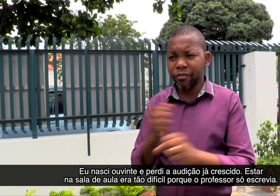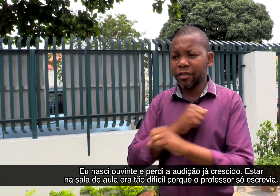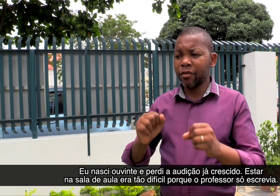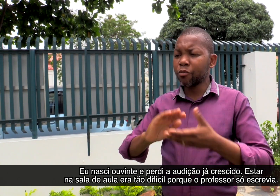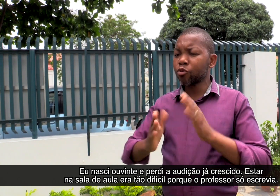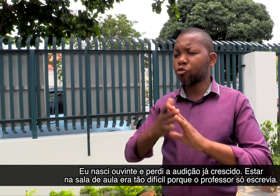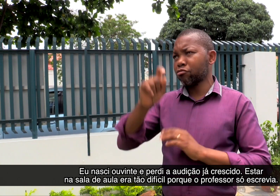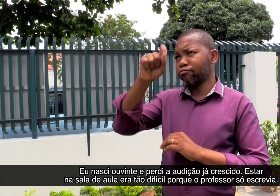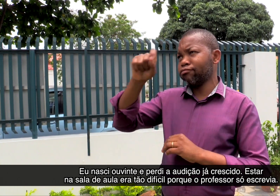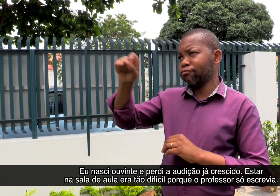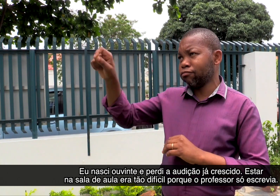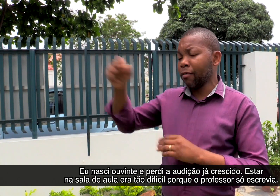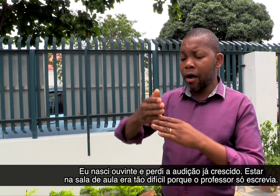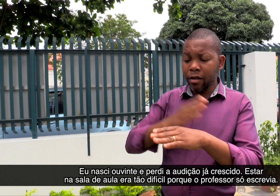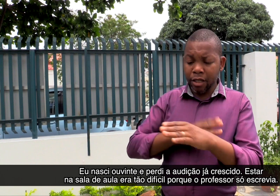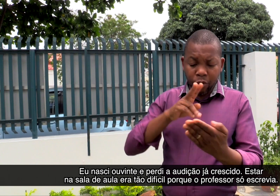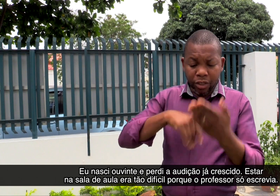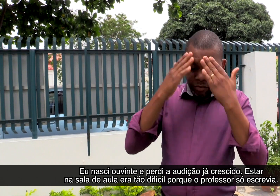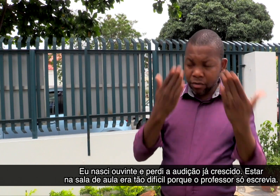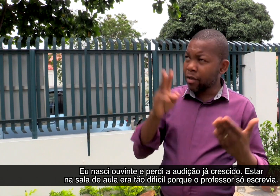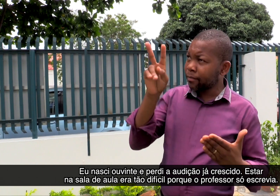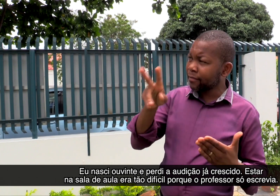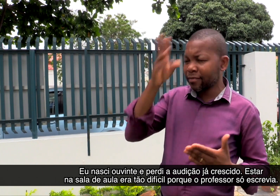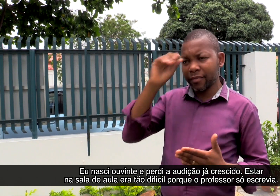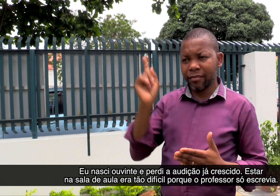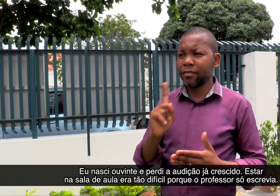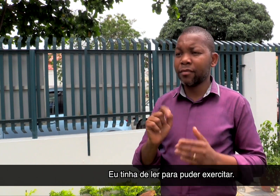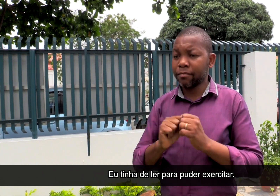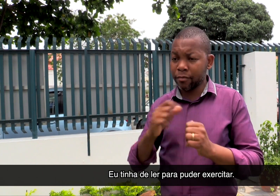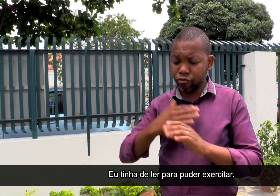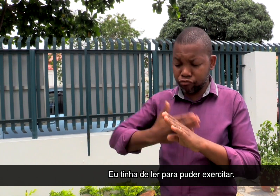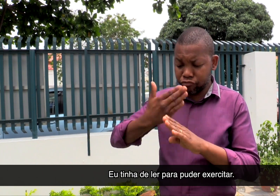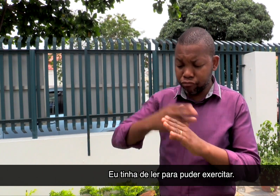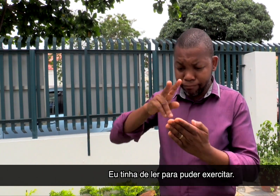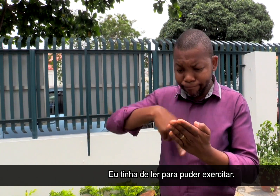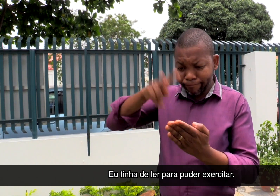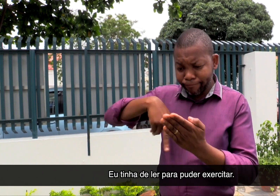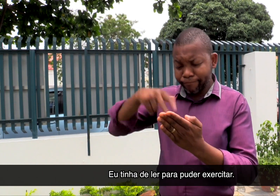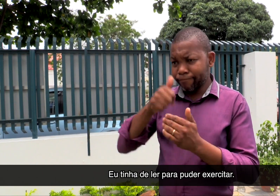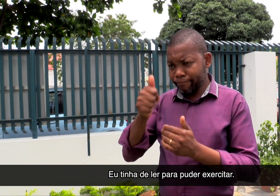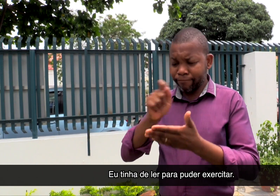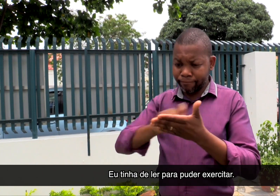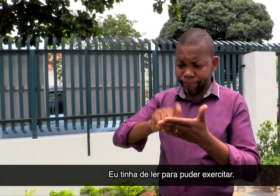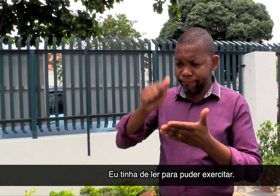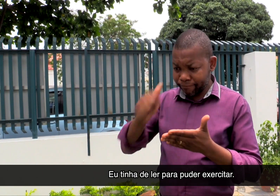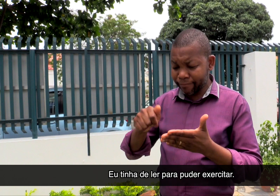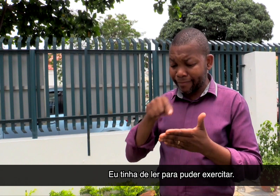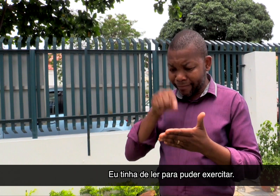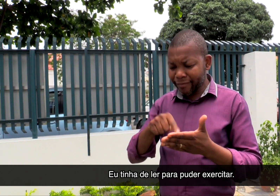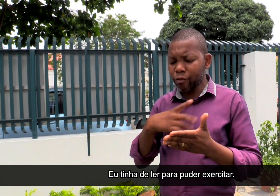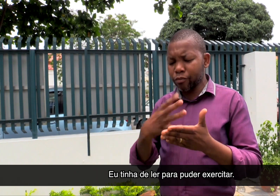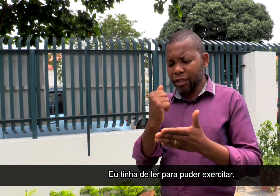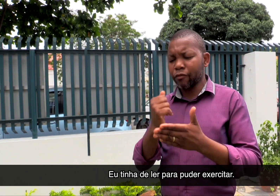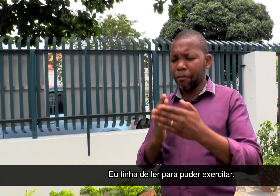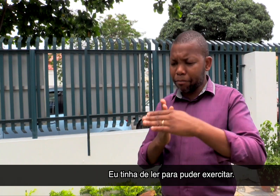era tão difícil, e porque também o professor só escrevia e eu tinha que ler e para poder